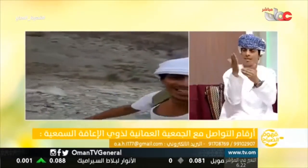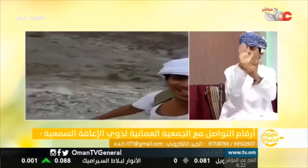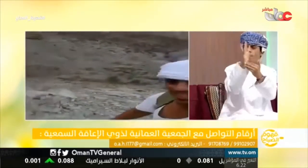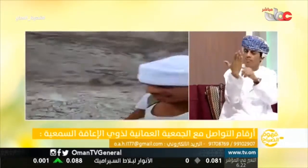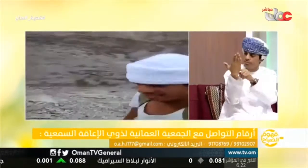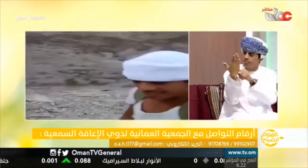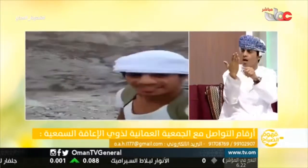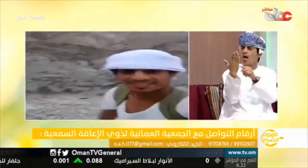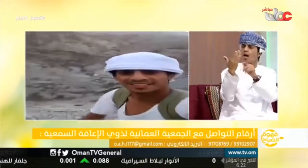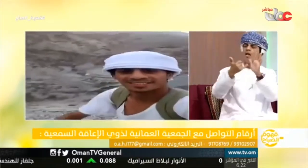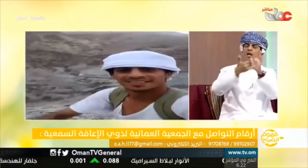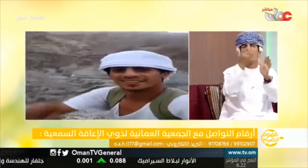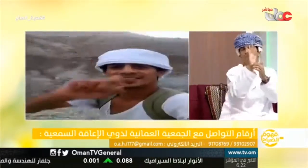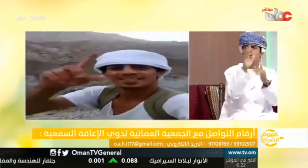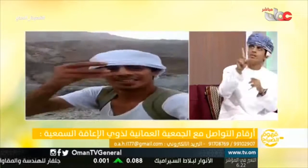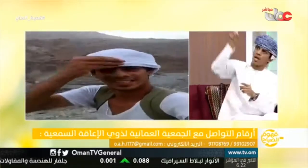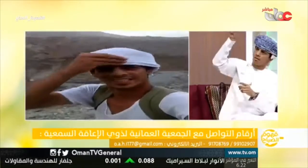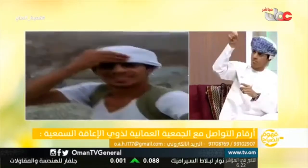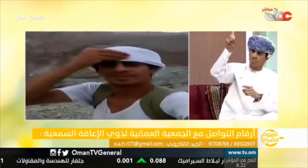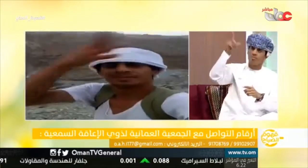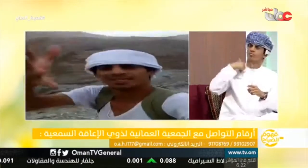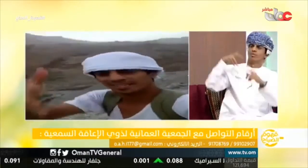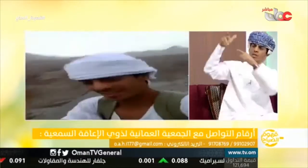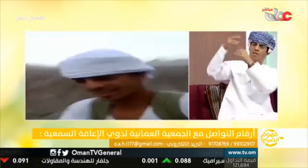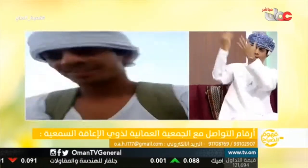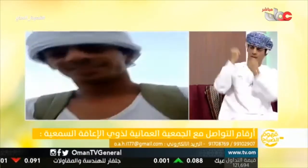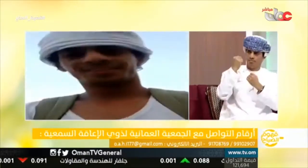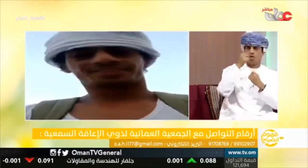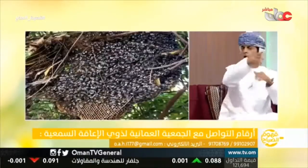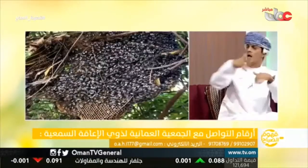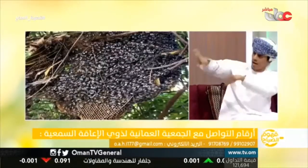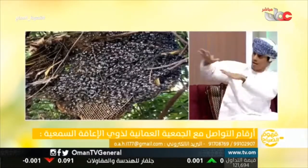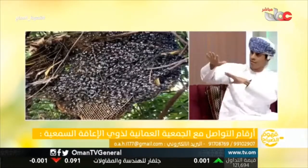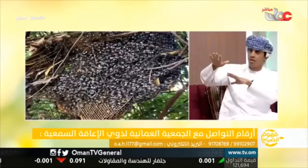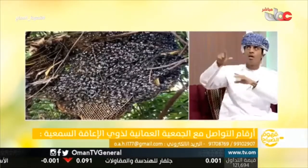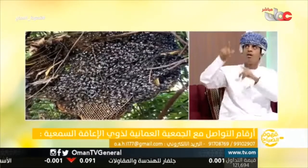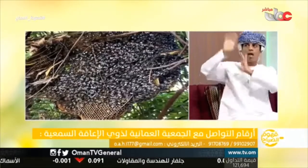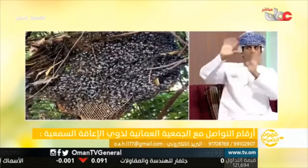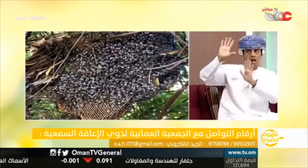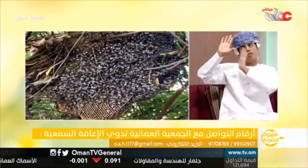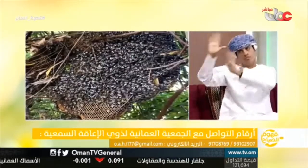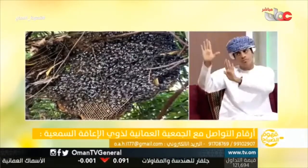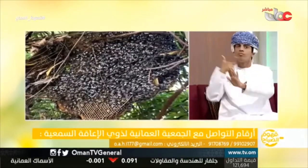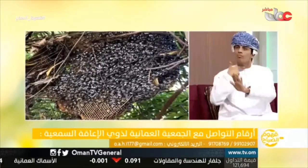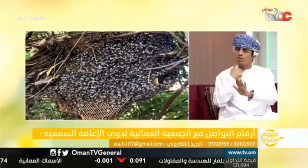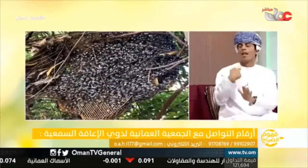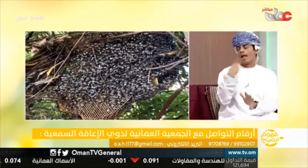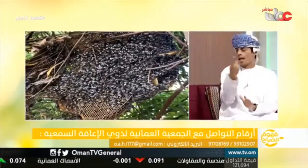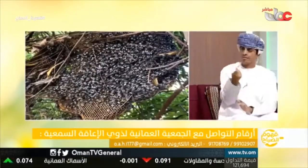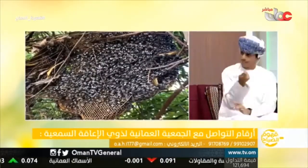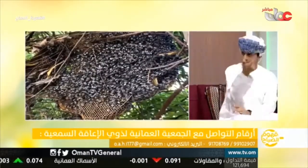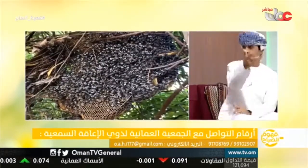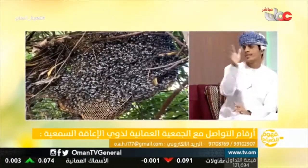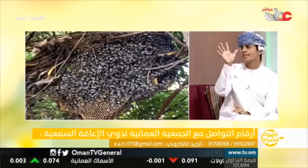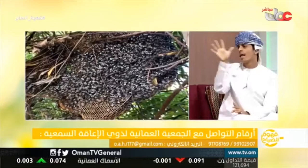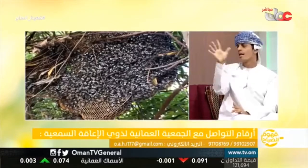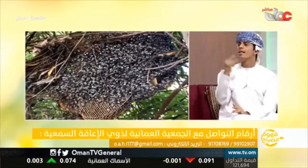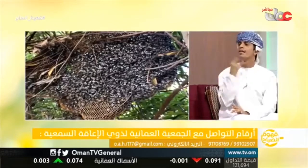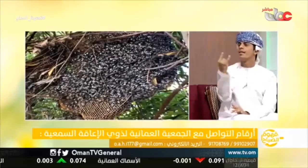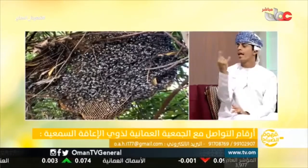طبعا أشاهد كيف طريقة العسل وخلايا النحل، والمهم الحمد لله رب العالمين، طبعا